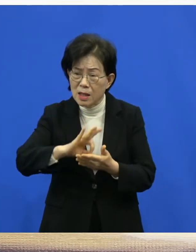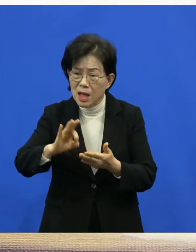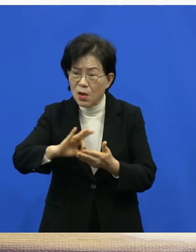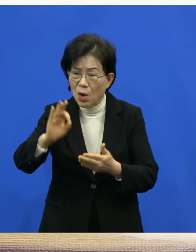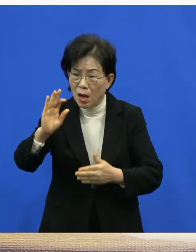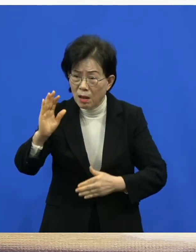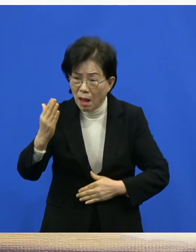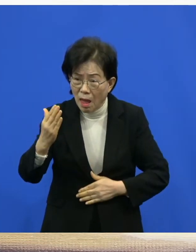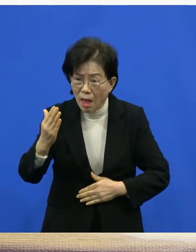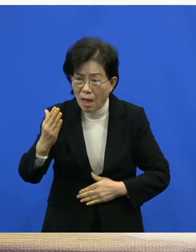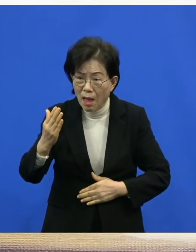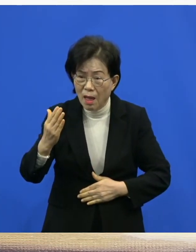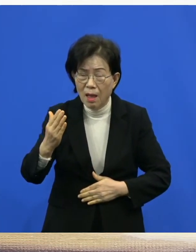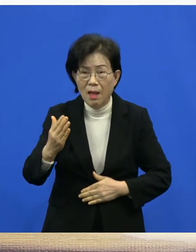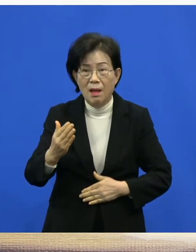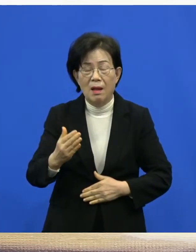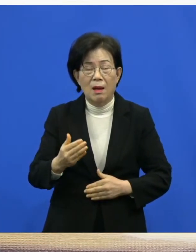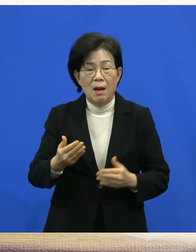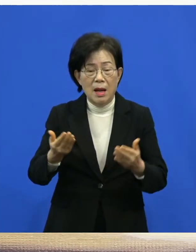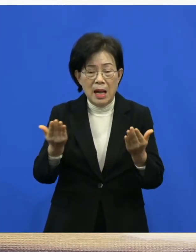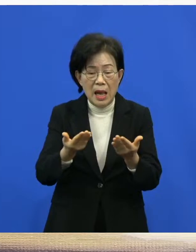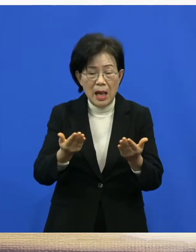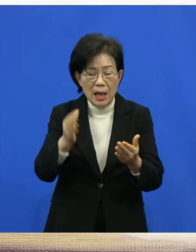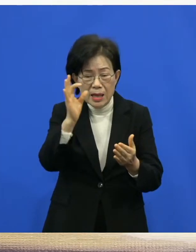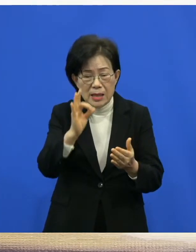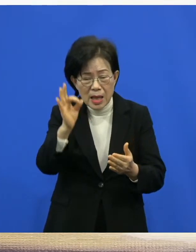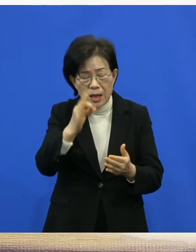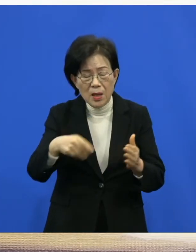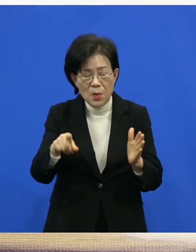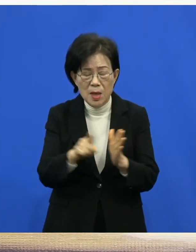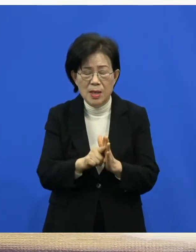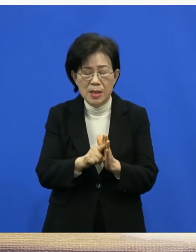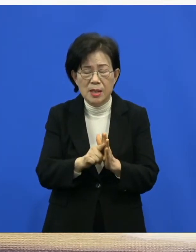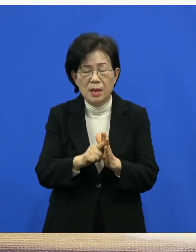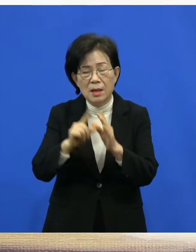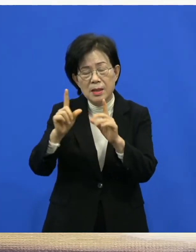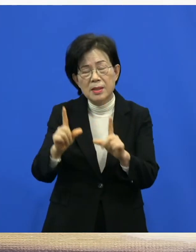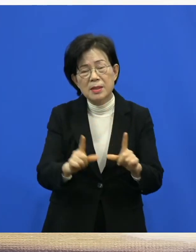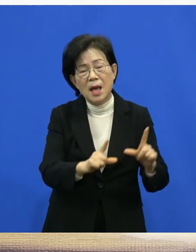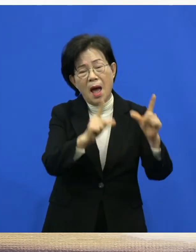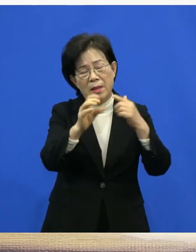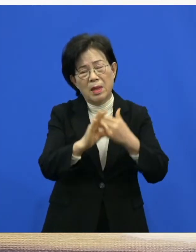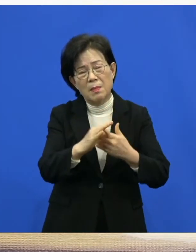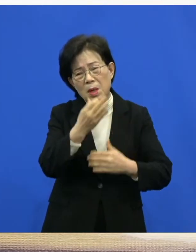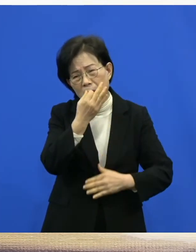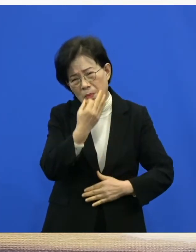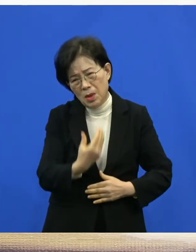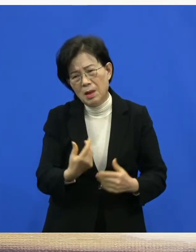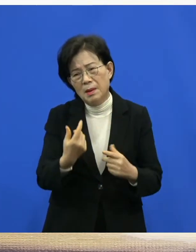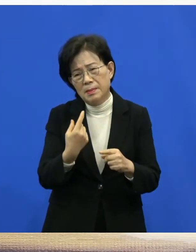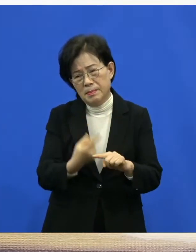럭셔리하게 살다 일용직을 얻기 위해서 전전긍긍하는 삶을 산다면 얼마나 고통스럽겠어요.